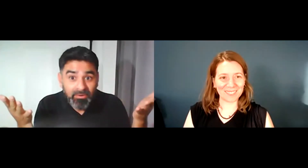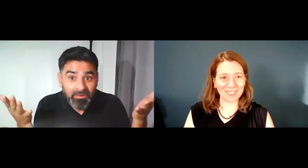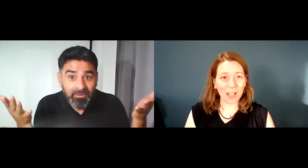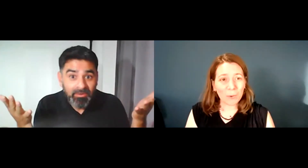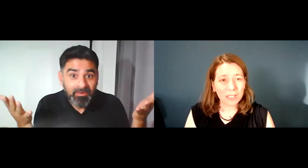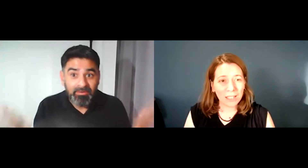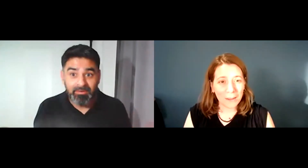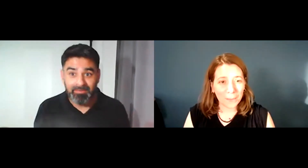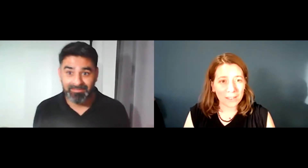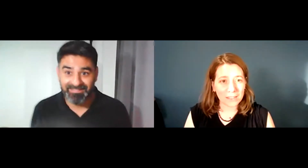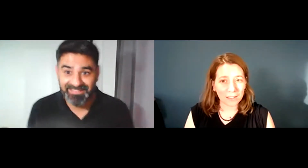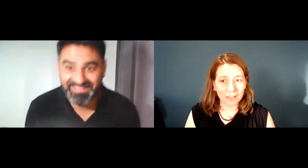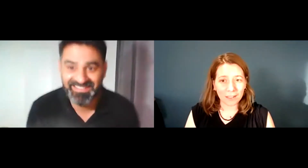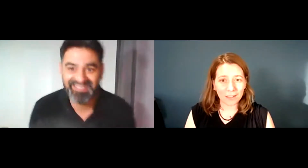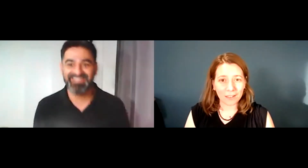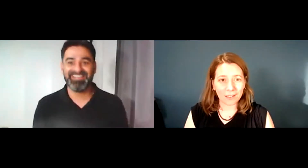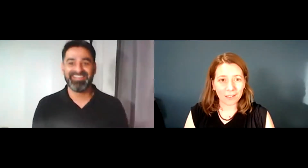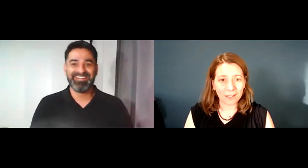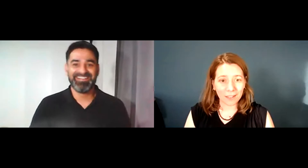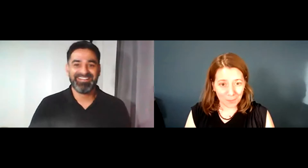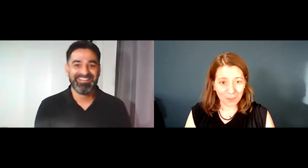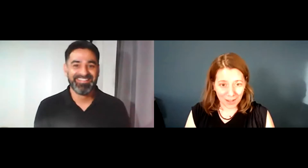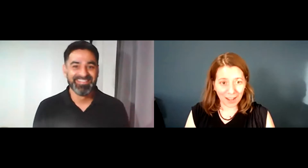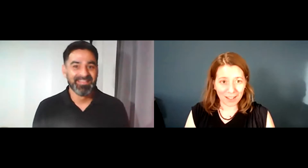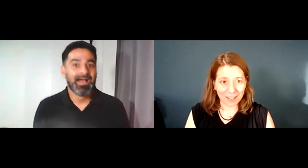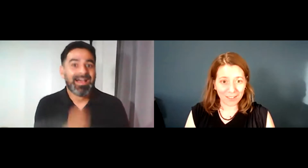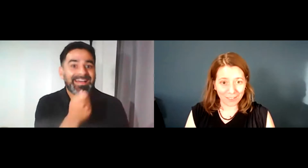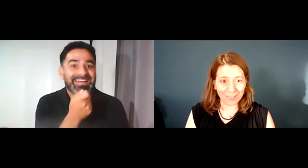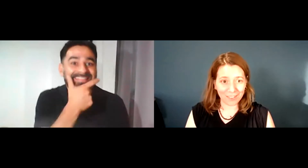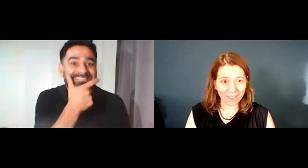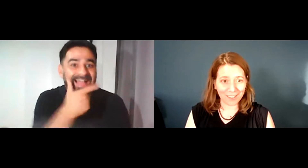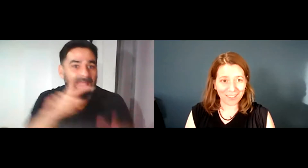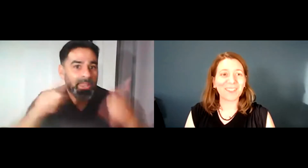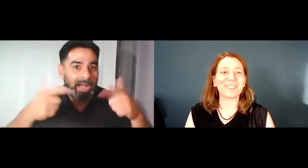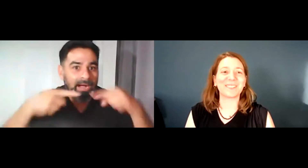¿A ustedes qué les parecen? Es igual, Bueno.